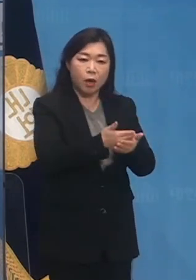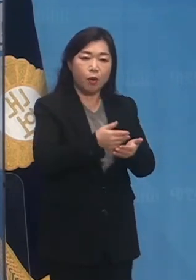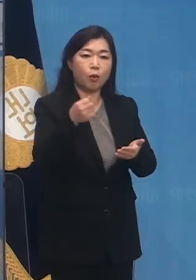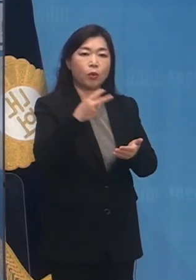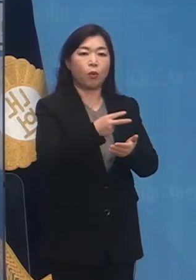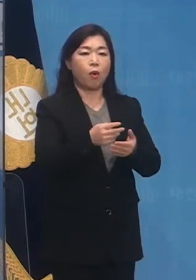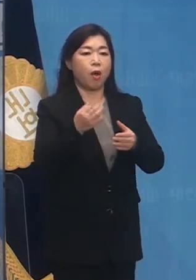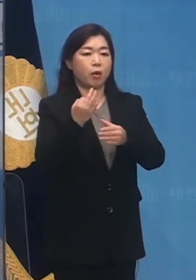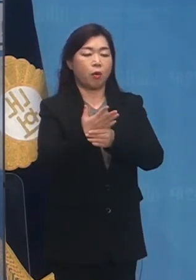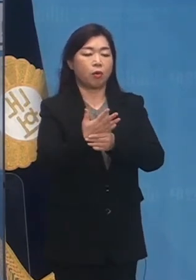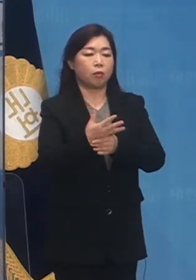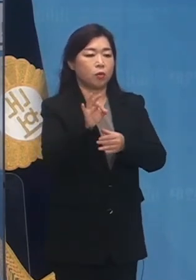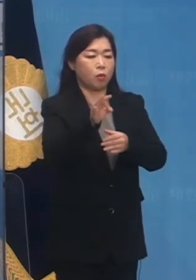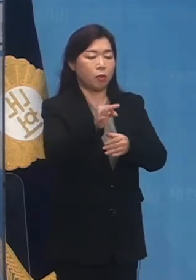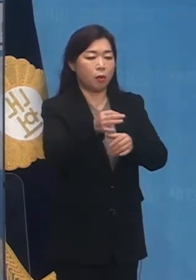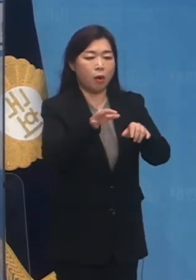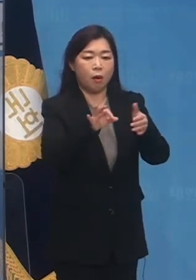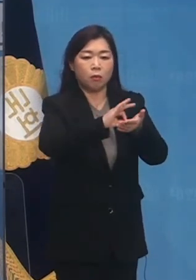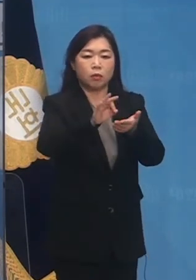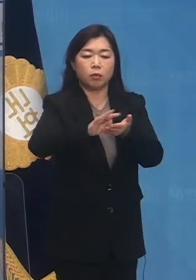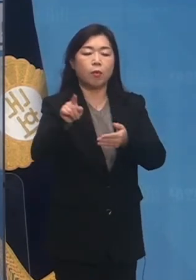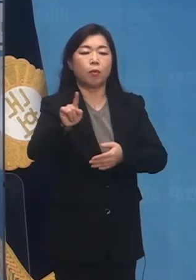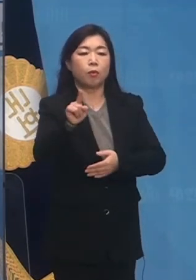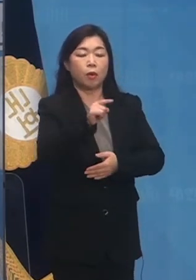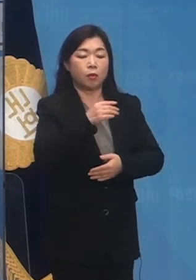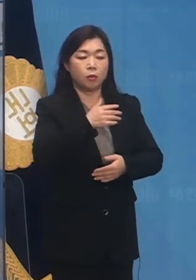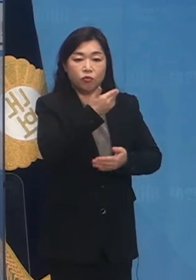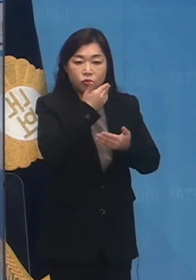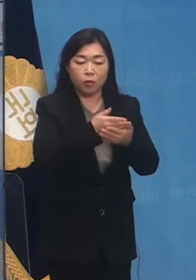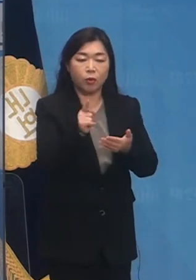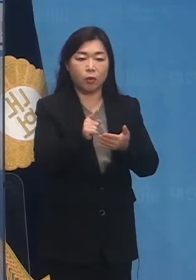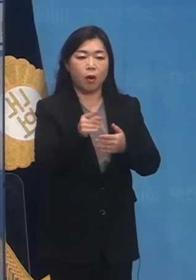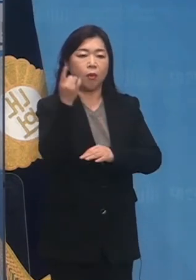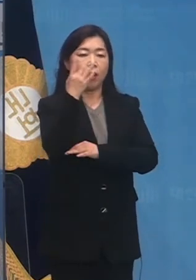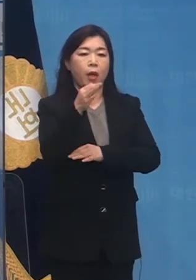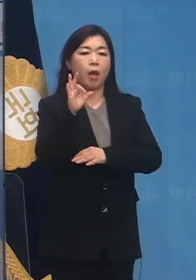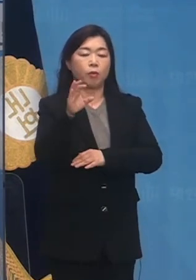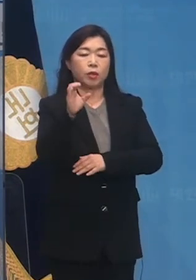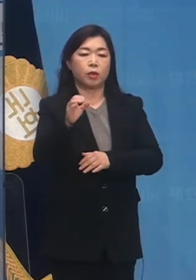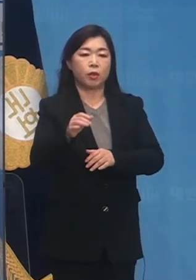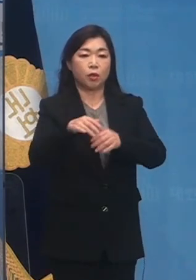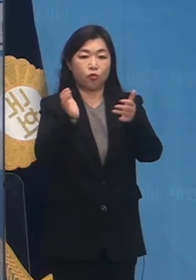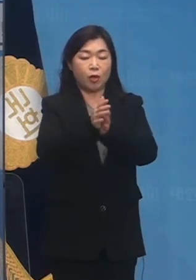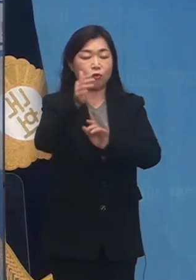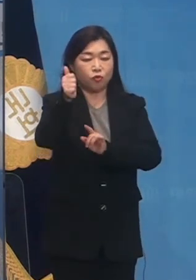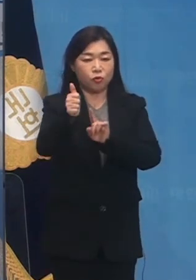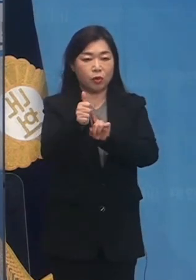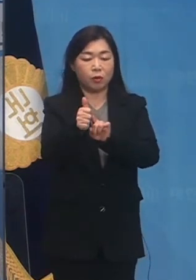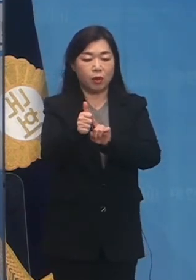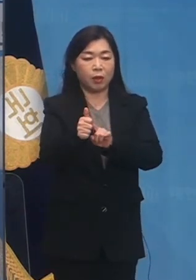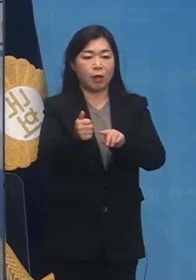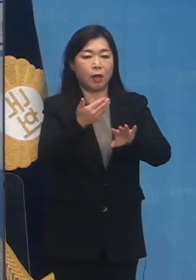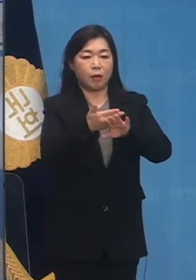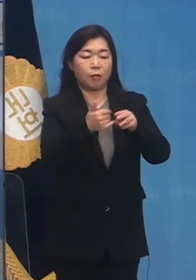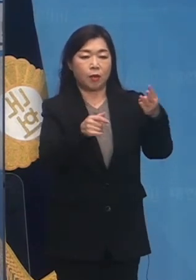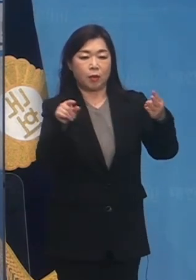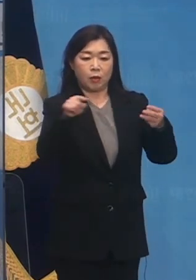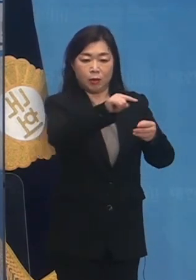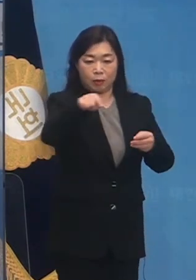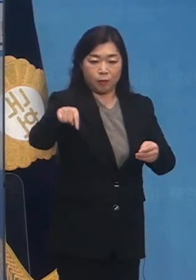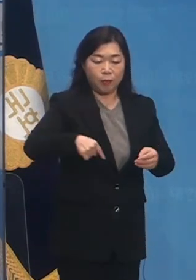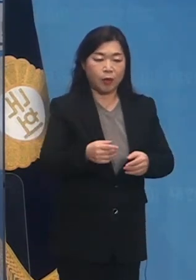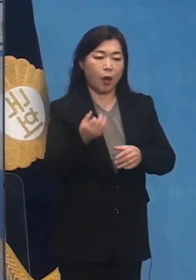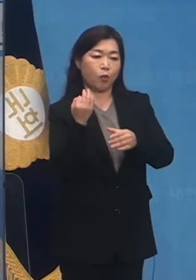중요하고 현금 흐름이 중요한 것은 원래 FC 구단주로 제3자 뇌물수수 혐의로